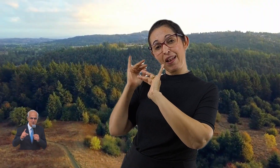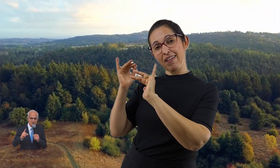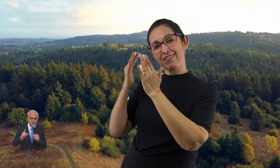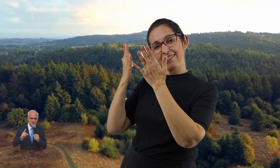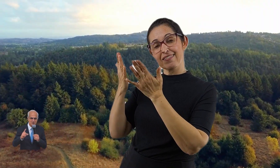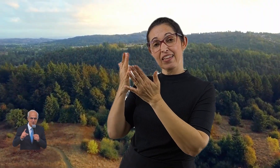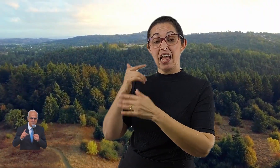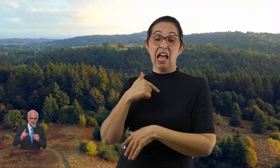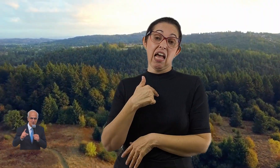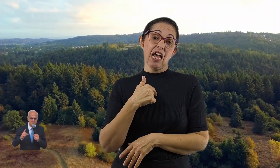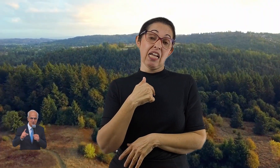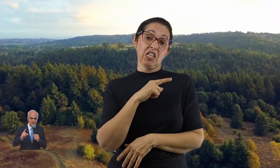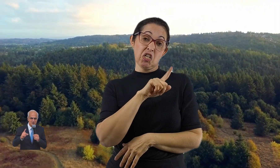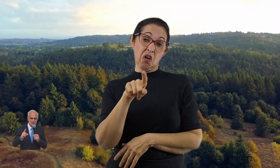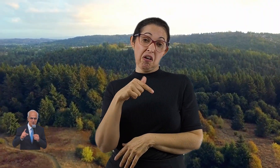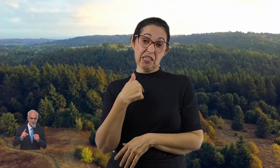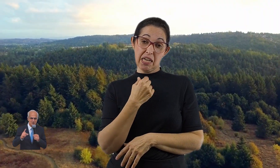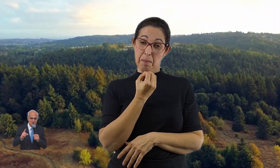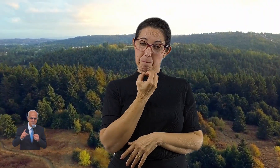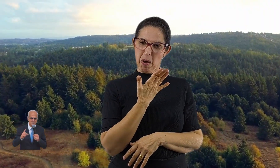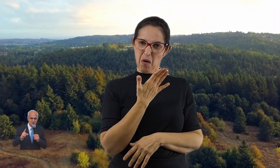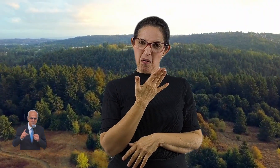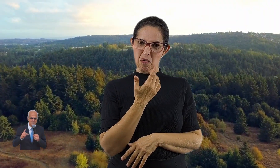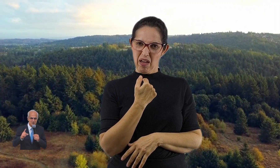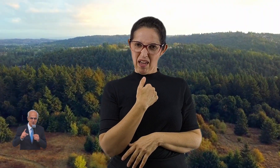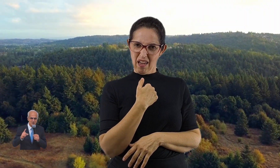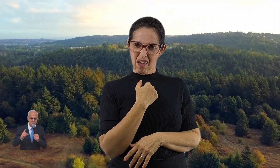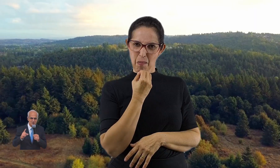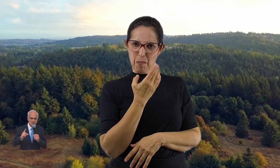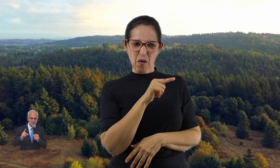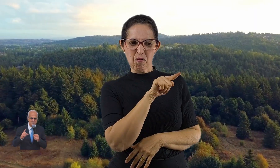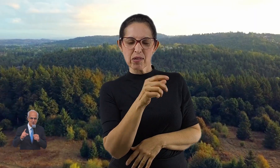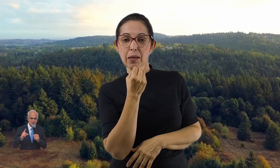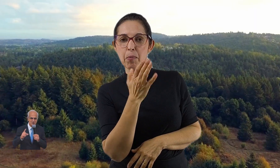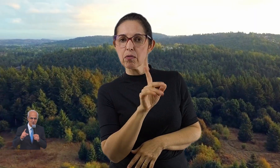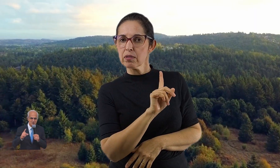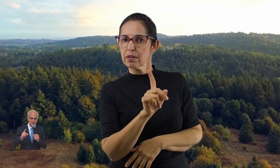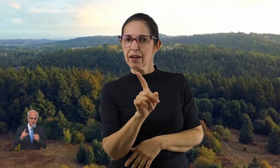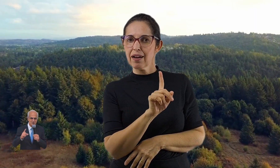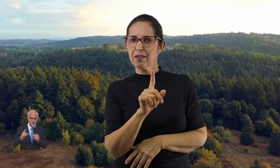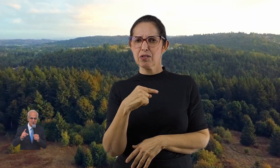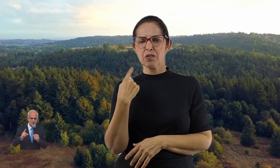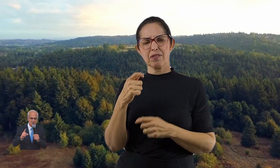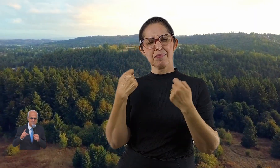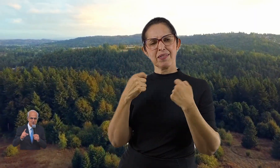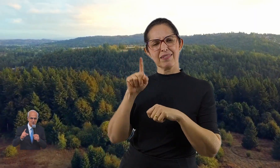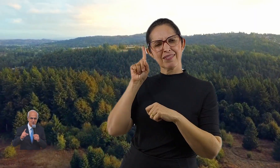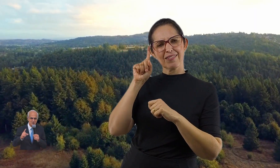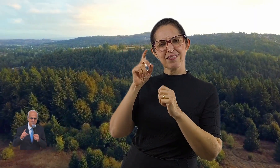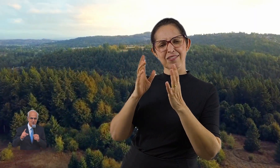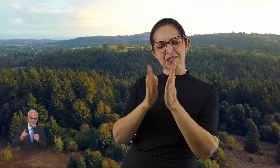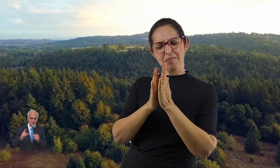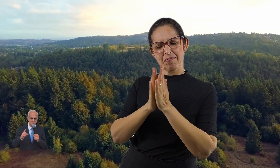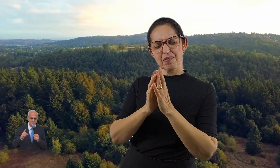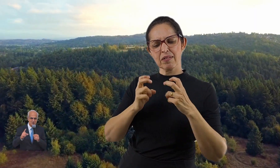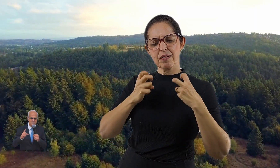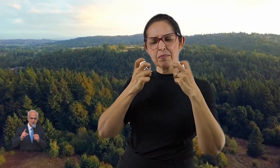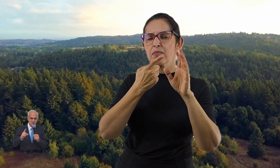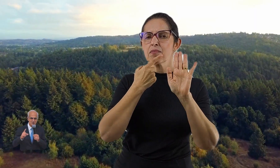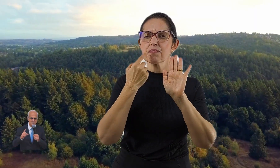aqui, nem eu, nem ninguém. E nós precisamos desse clamor todo dia, o clamor pelo sangue de Jesus, o clamor para